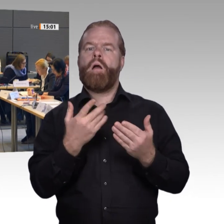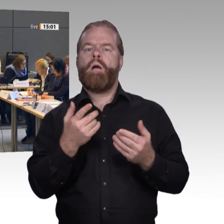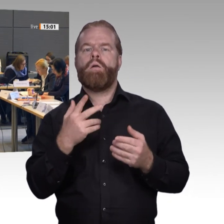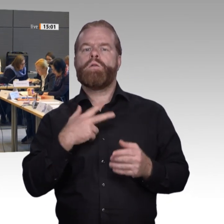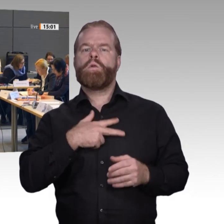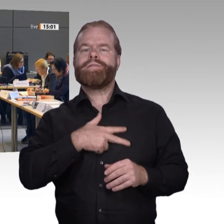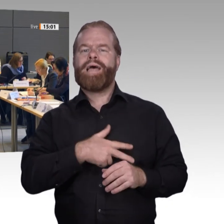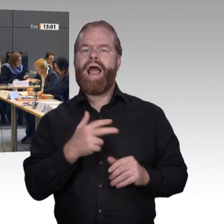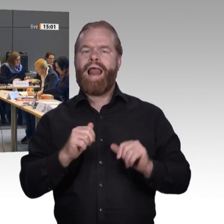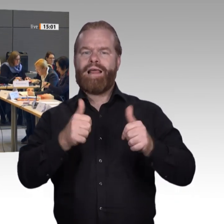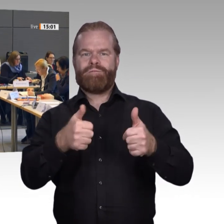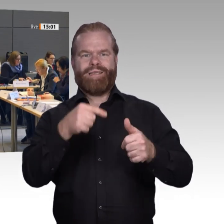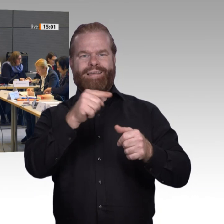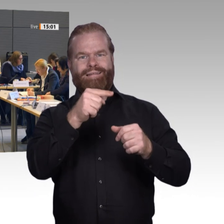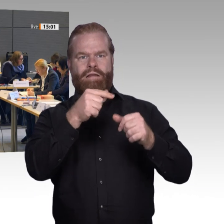Angehörigenentlastungsgesetz, Drucksache